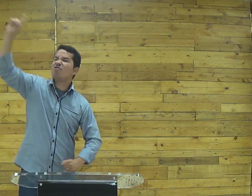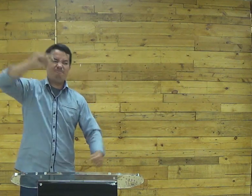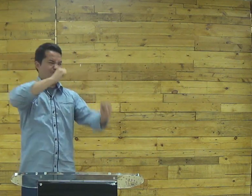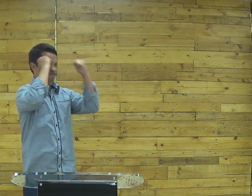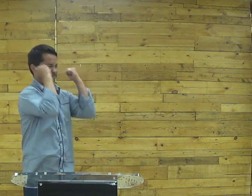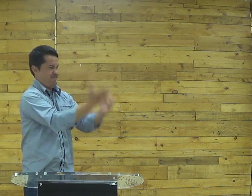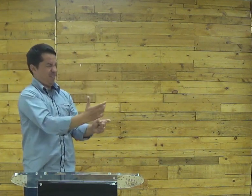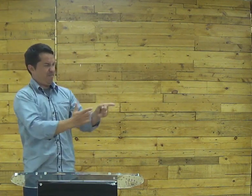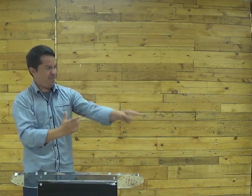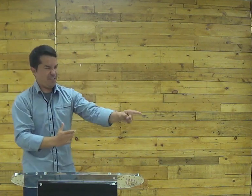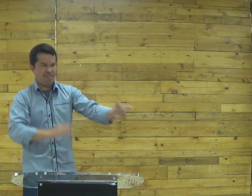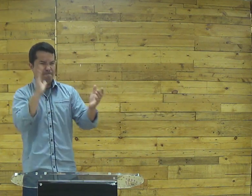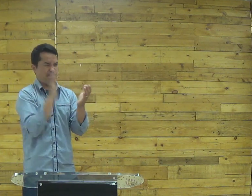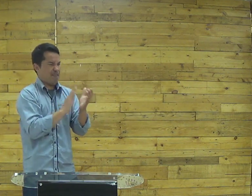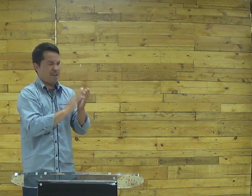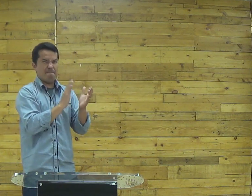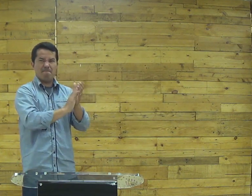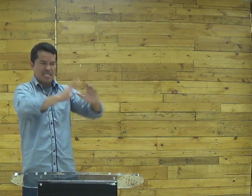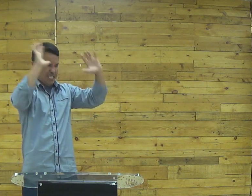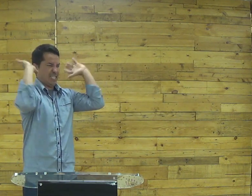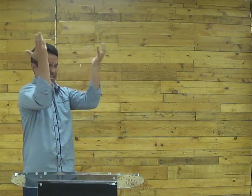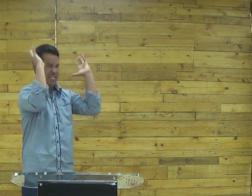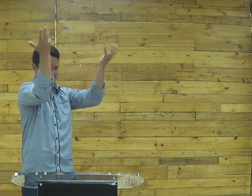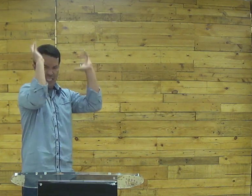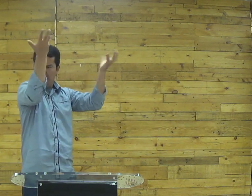diziam, parabéns, realmente, Deus lhe